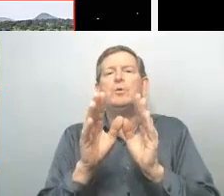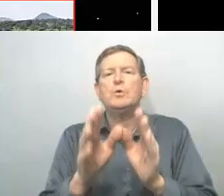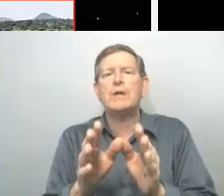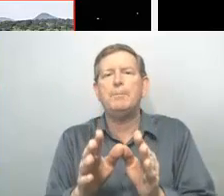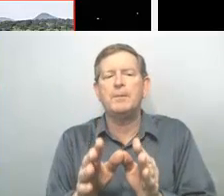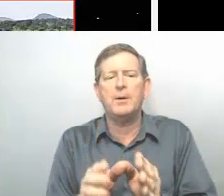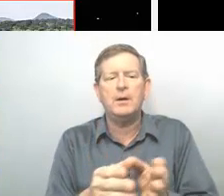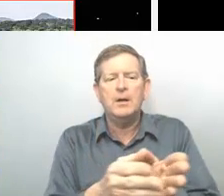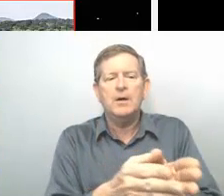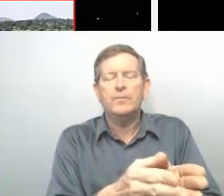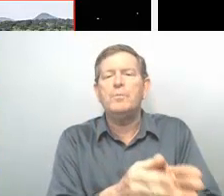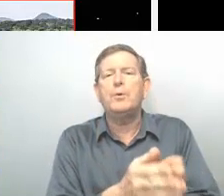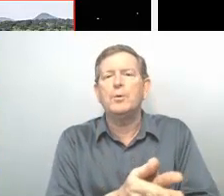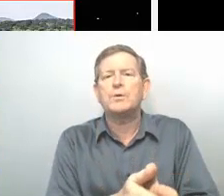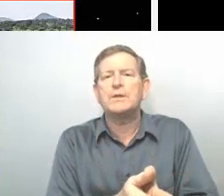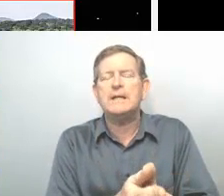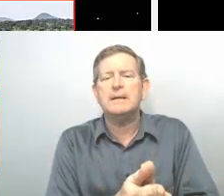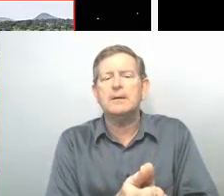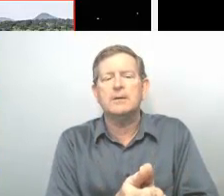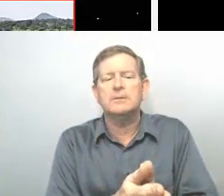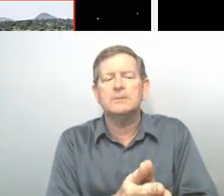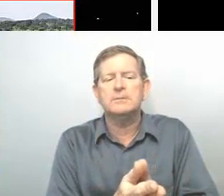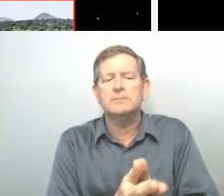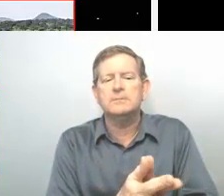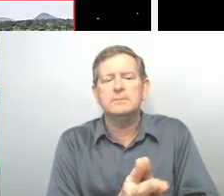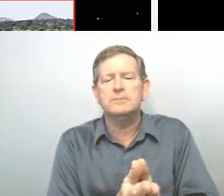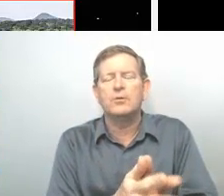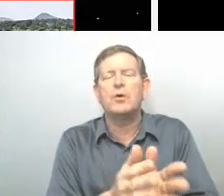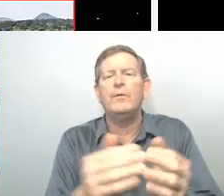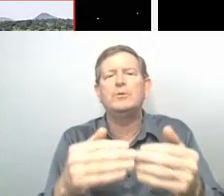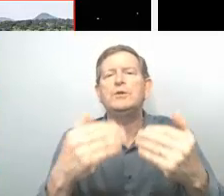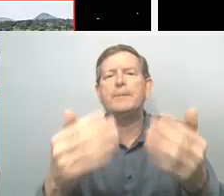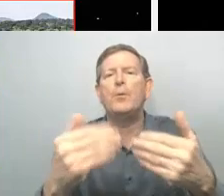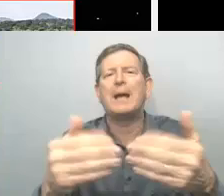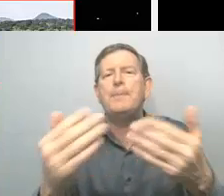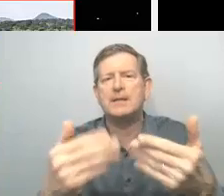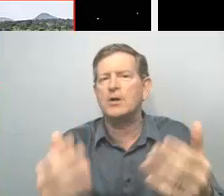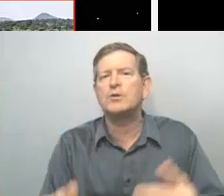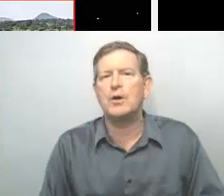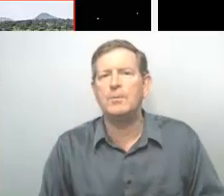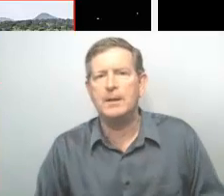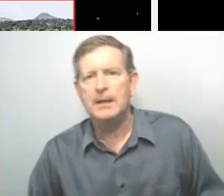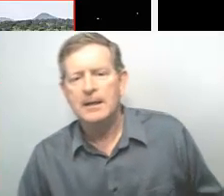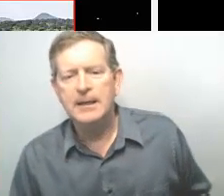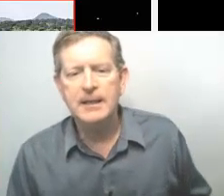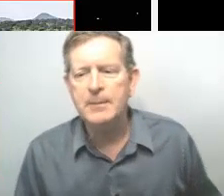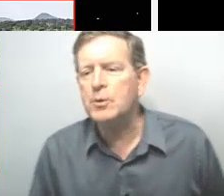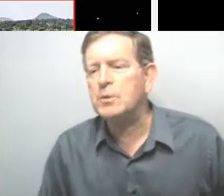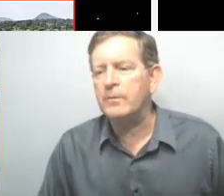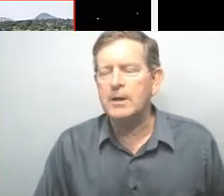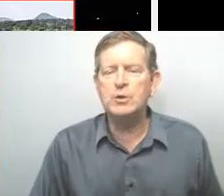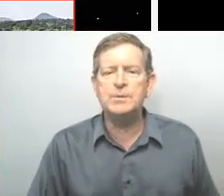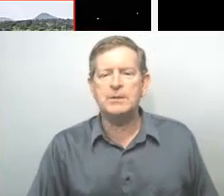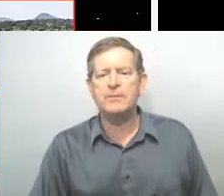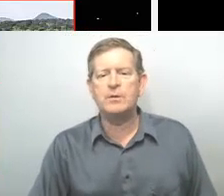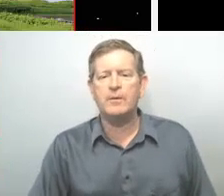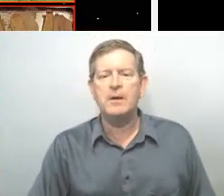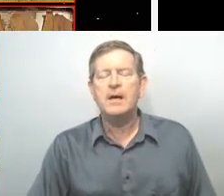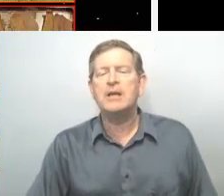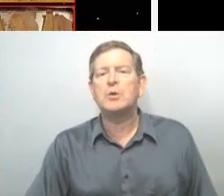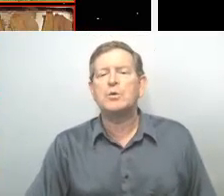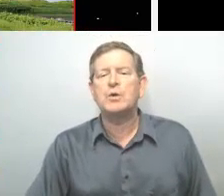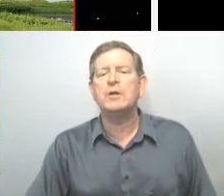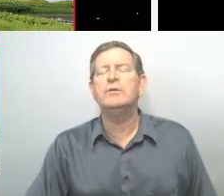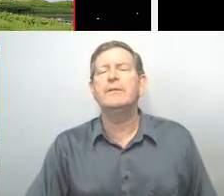donc je vais tout simplement vous prononcer, on va tout simplement répéter ensemble les mots suivants, les substantifs